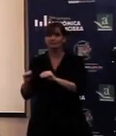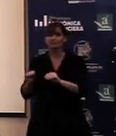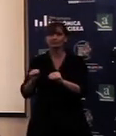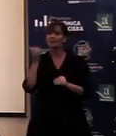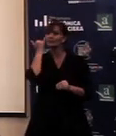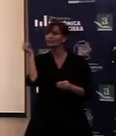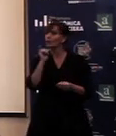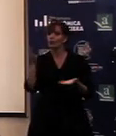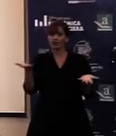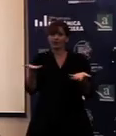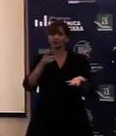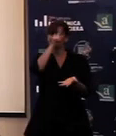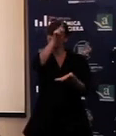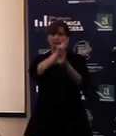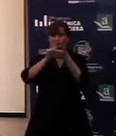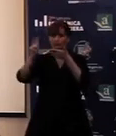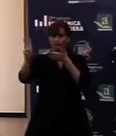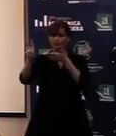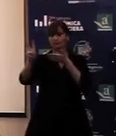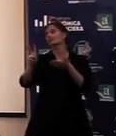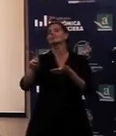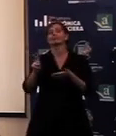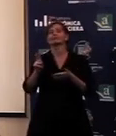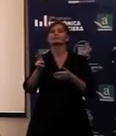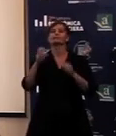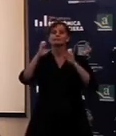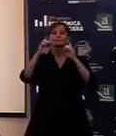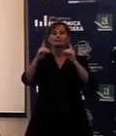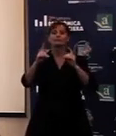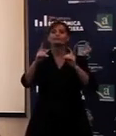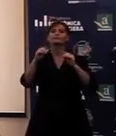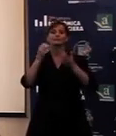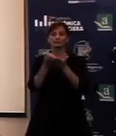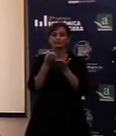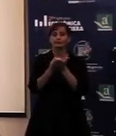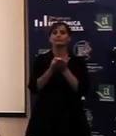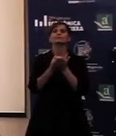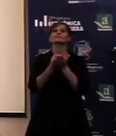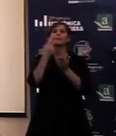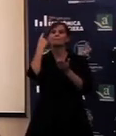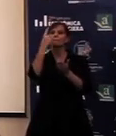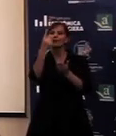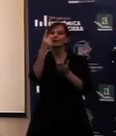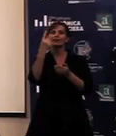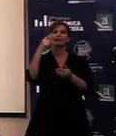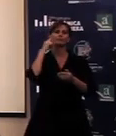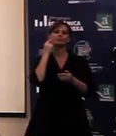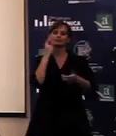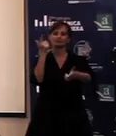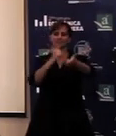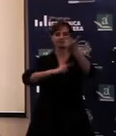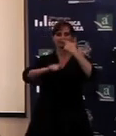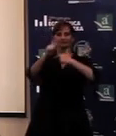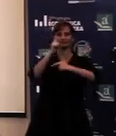diferentes representantes de bancos y otras instituciones, en lengua de seña. Que les llegue el mensaje y que ellos puedan